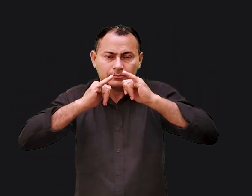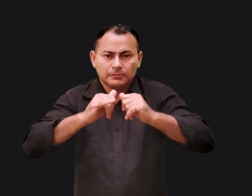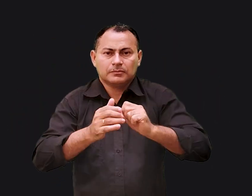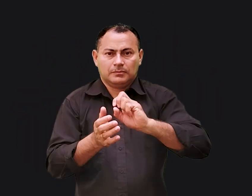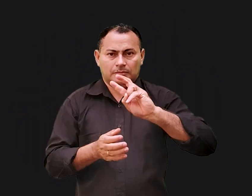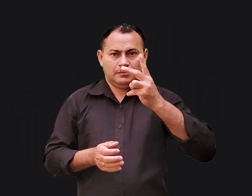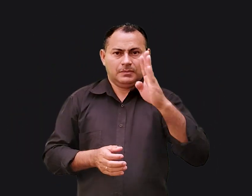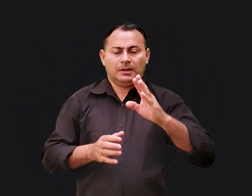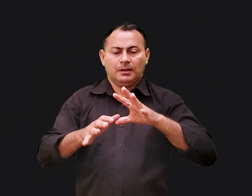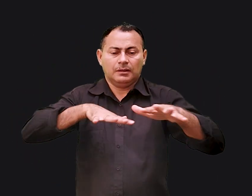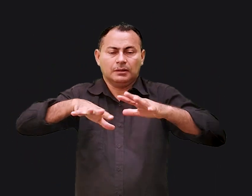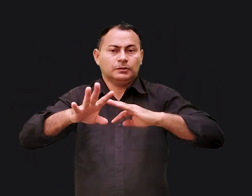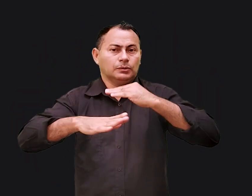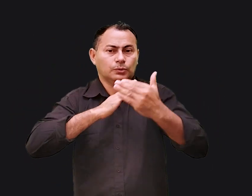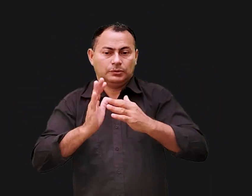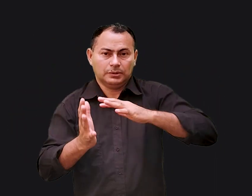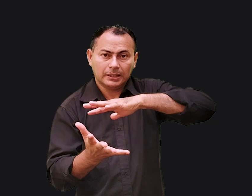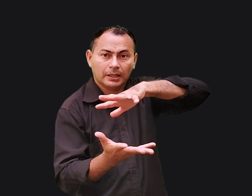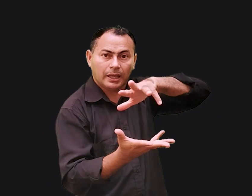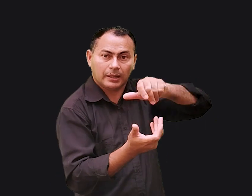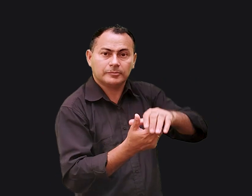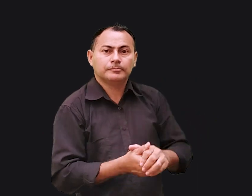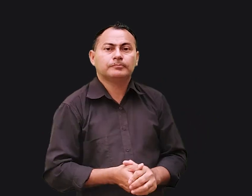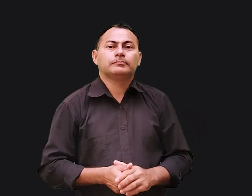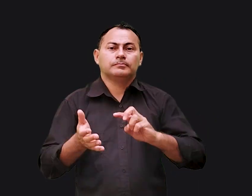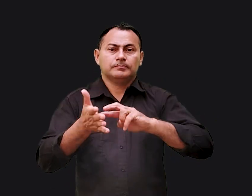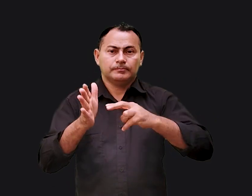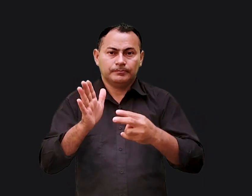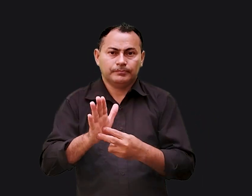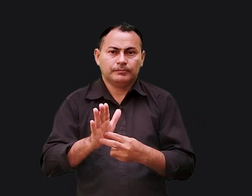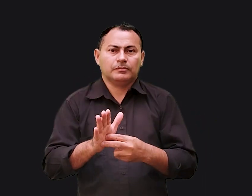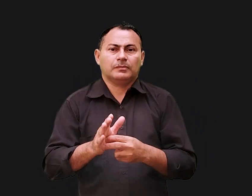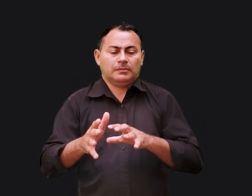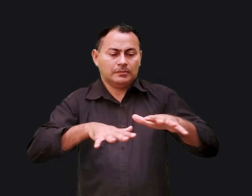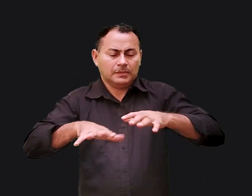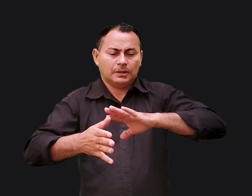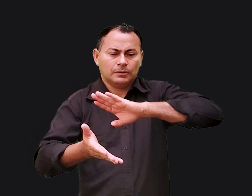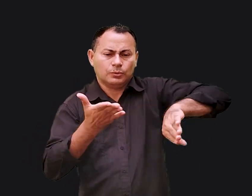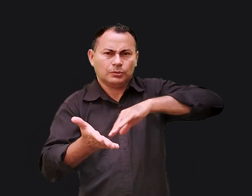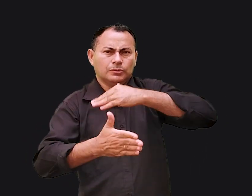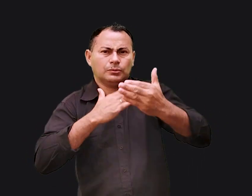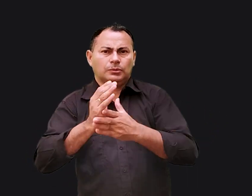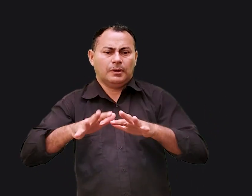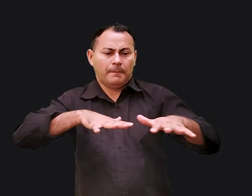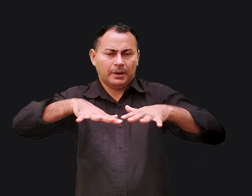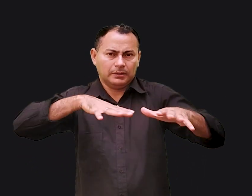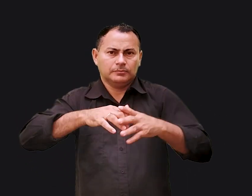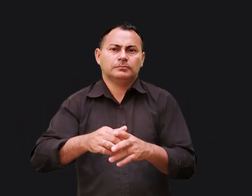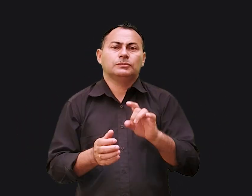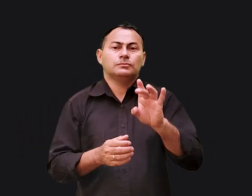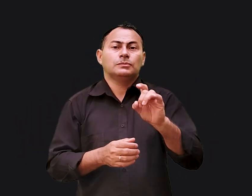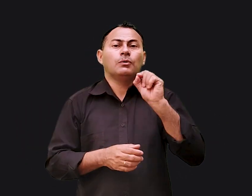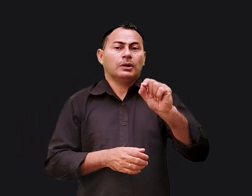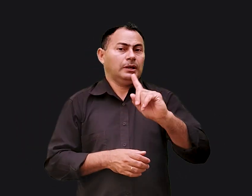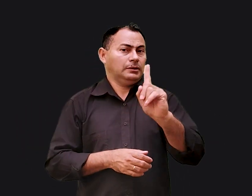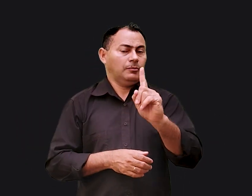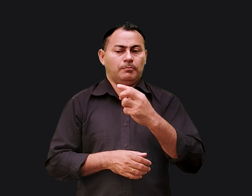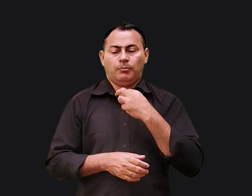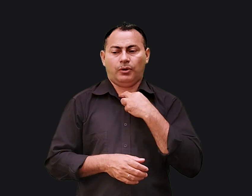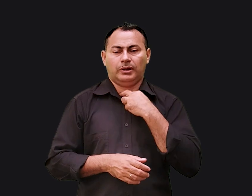fará tremer tudo que há na terra. Isso quer dizer a remoção de tudo que pode ser abalado, e só aquilo que não